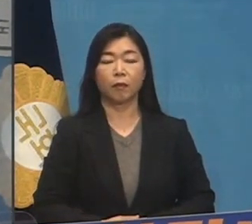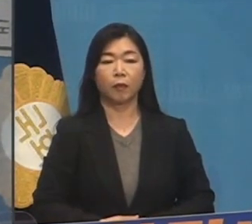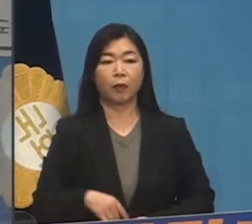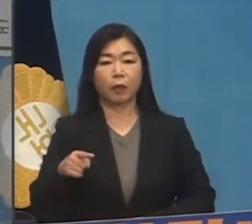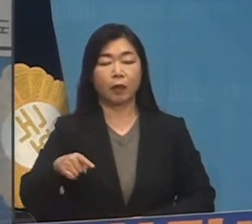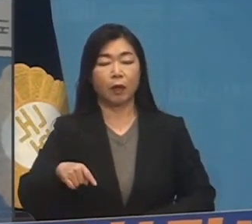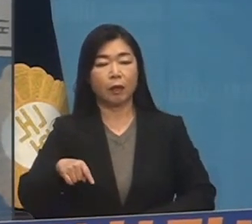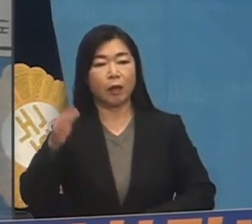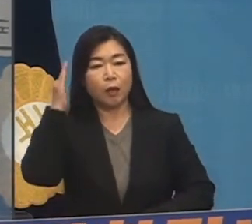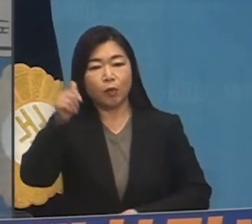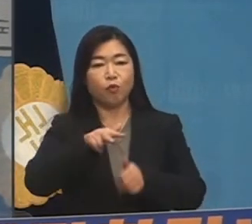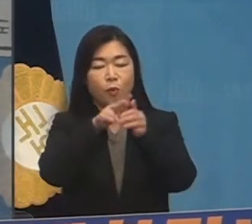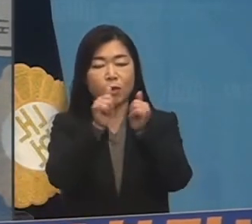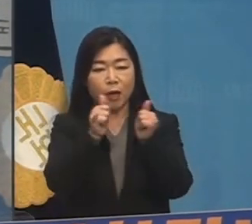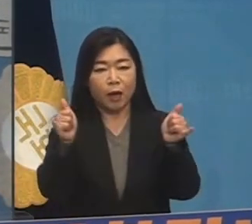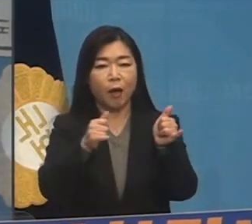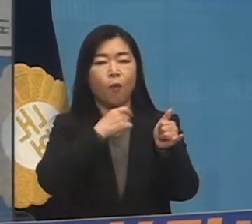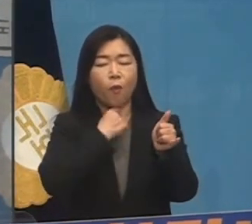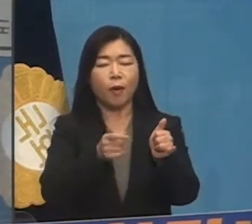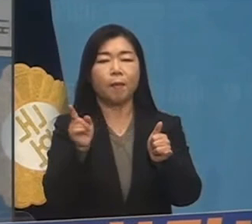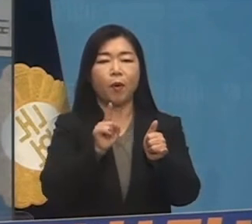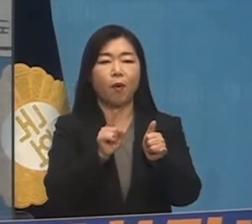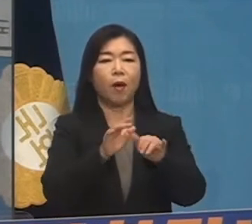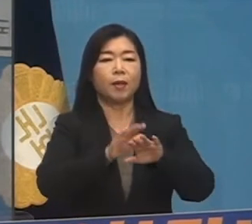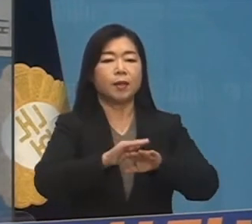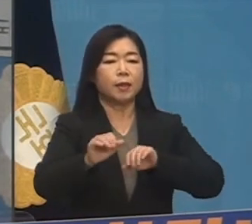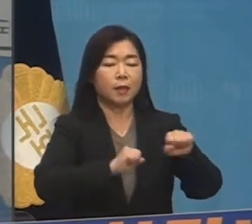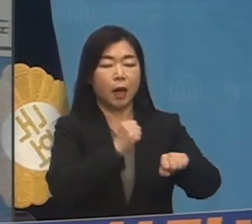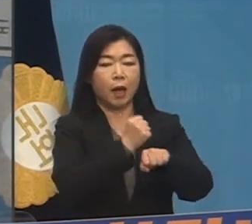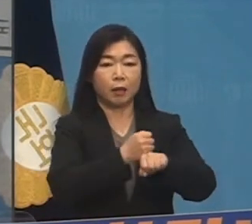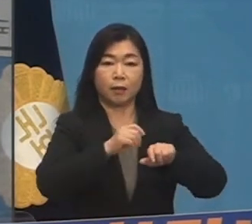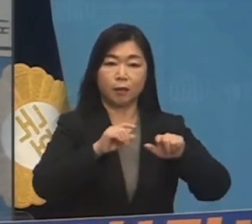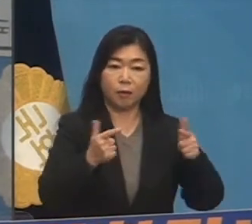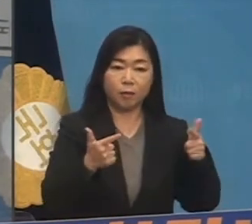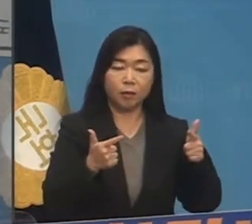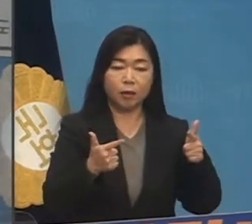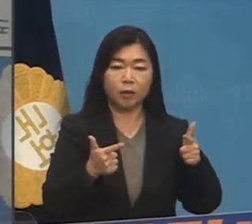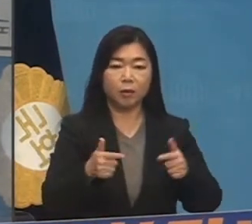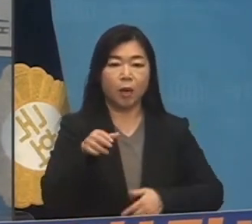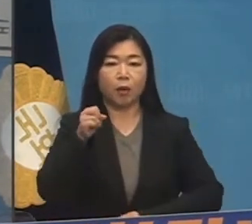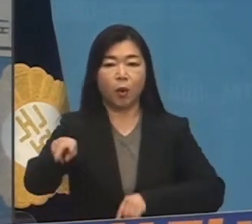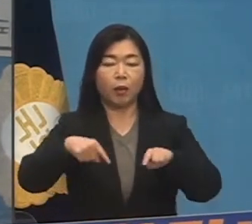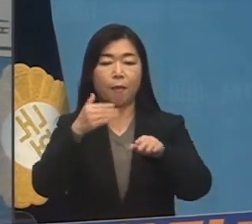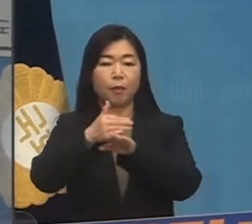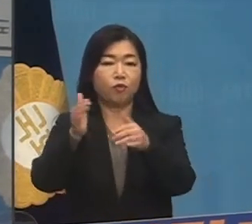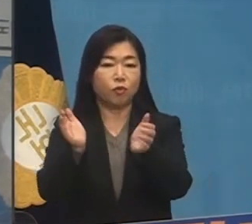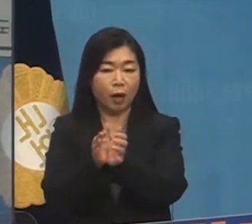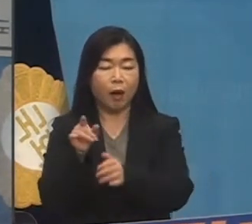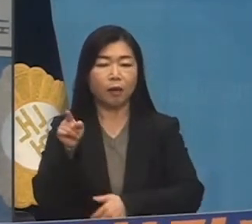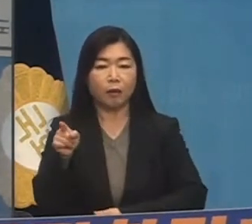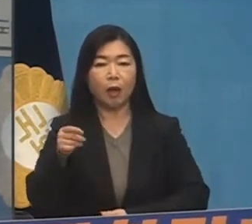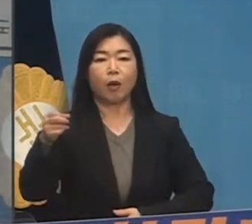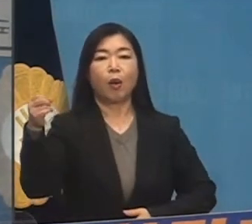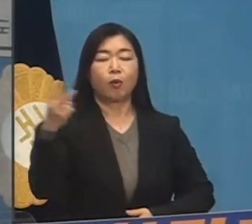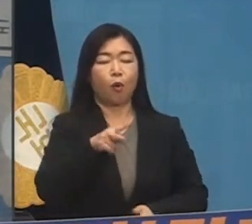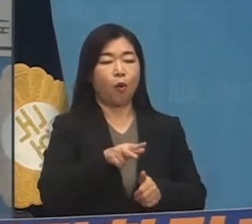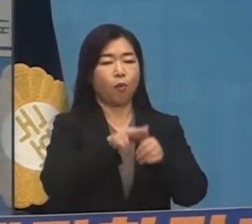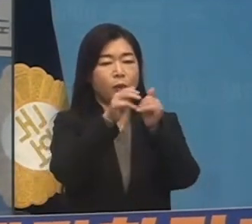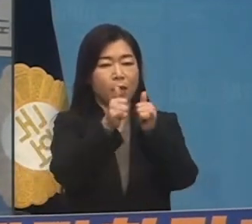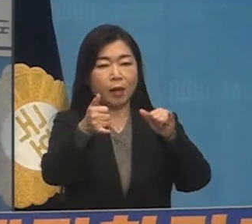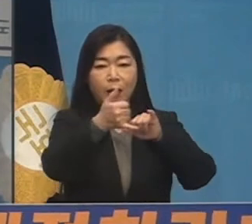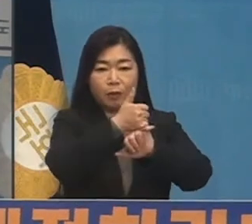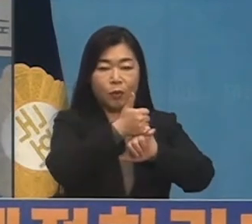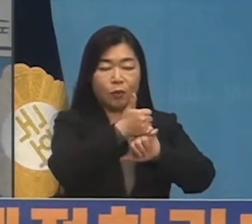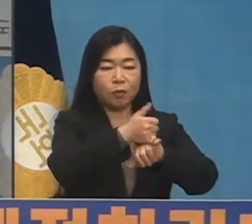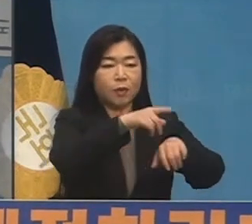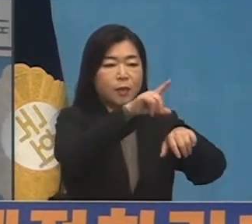다당 대통령 후보가 촉구하는 것을 실행하지 않는 집권여당 더불어민주당과 후보의